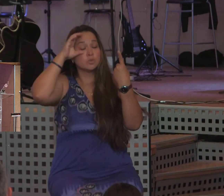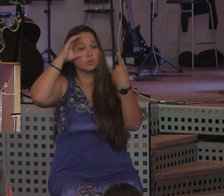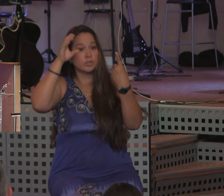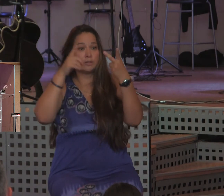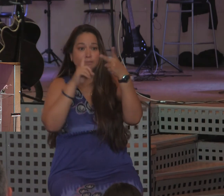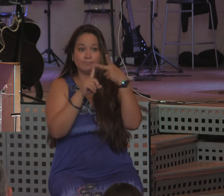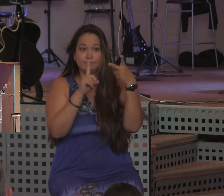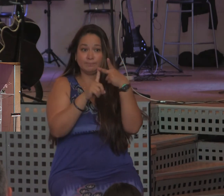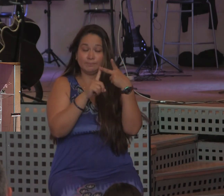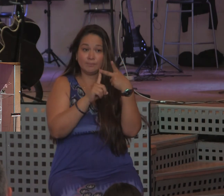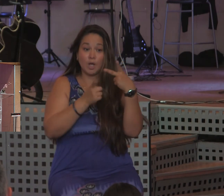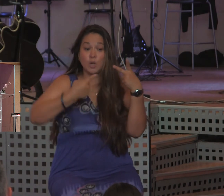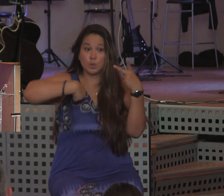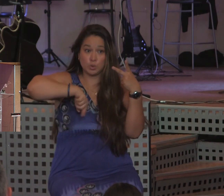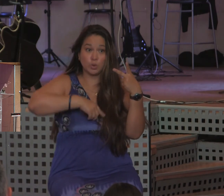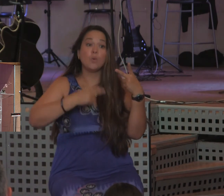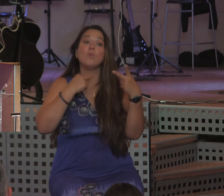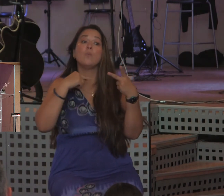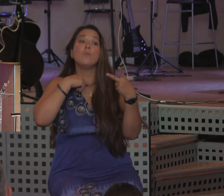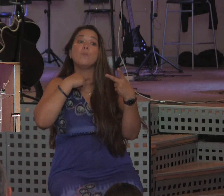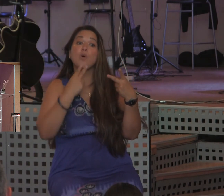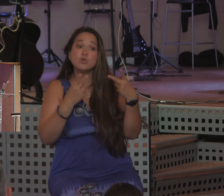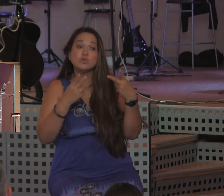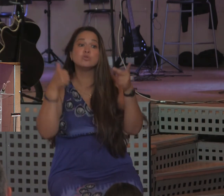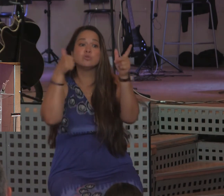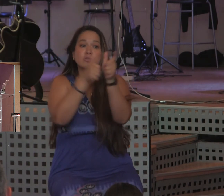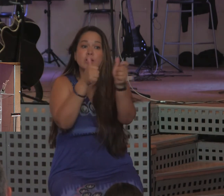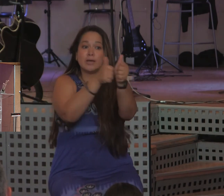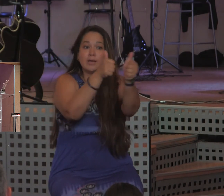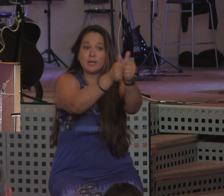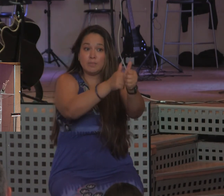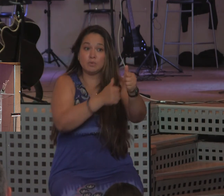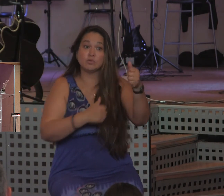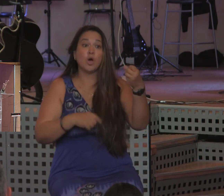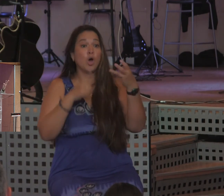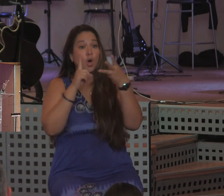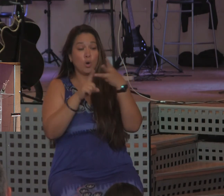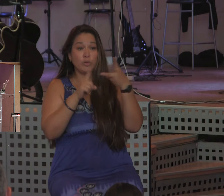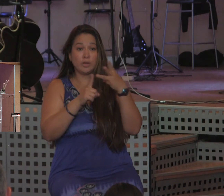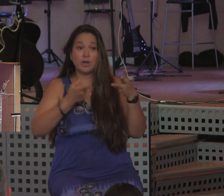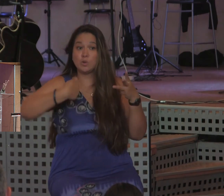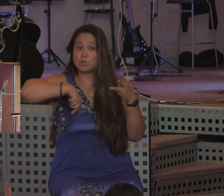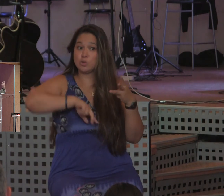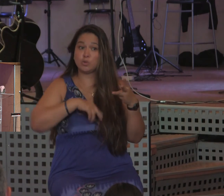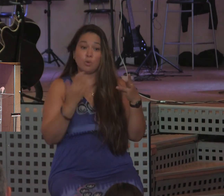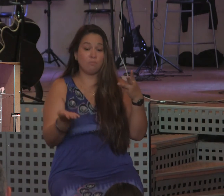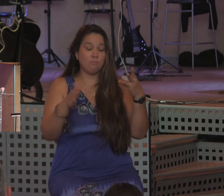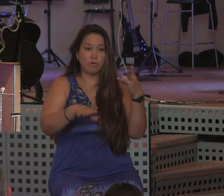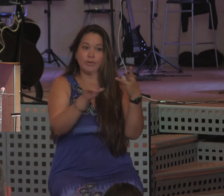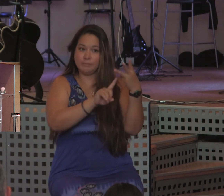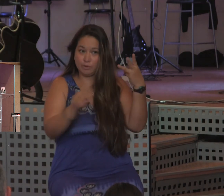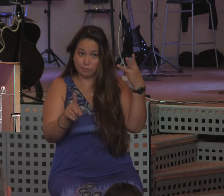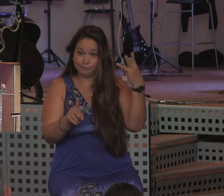Otra, le seguimos. Y otra, nunca pereceremos. ¿Qué hace el Señor?